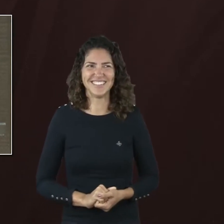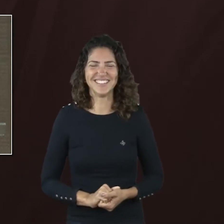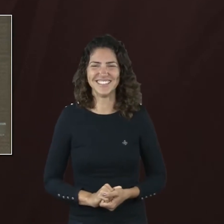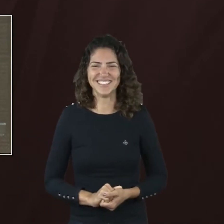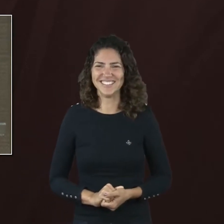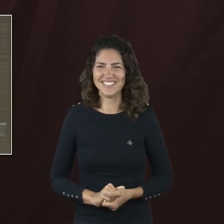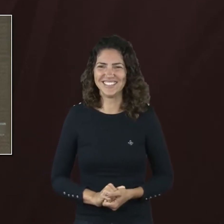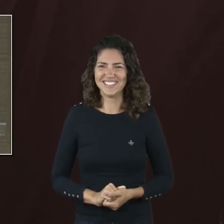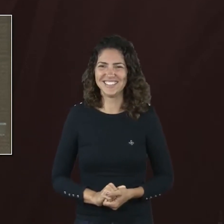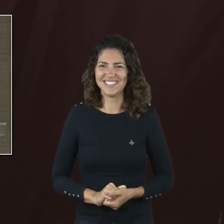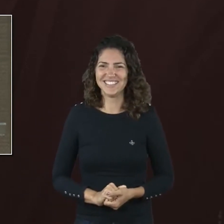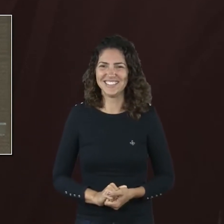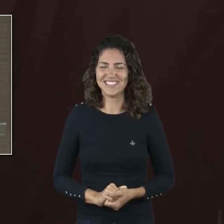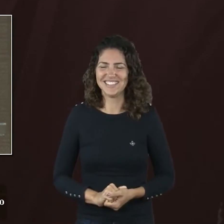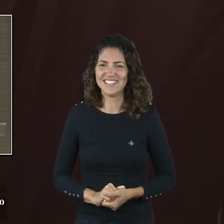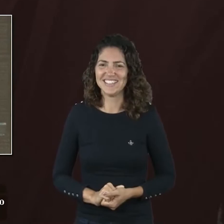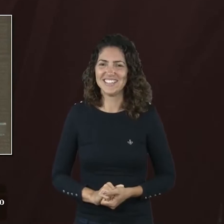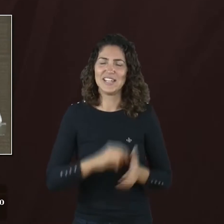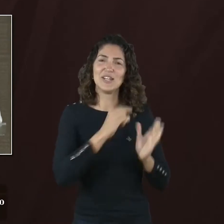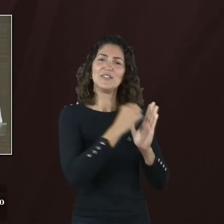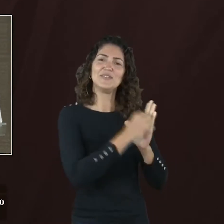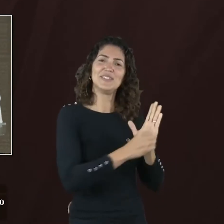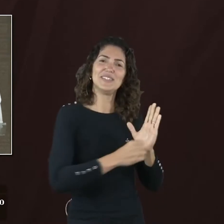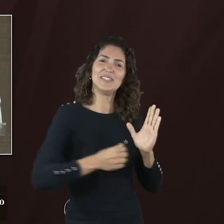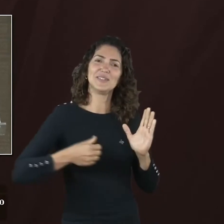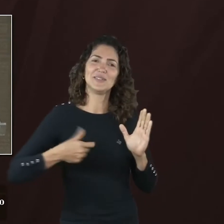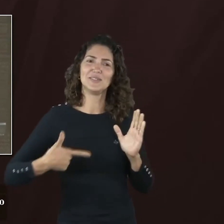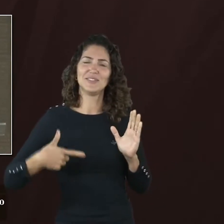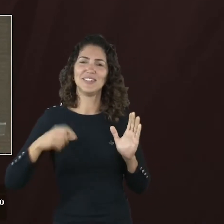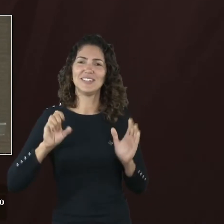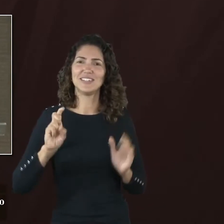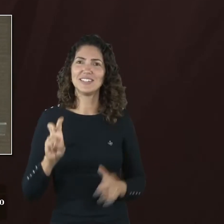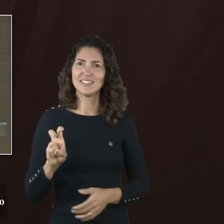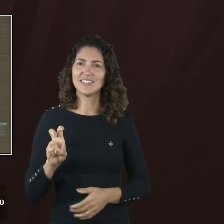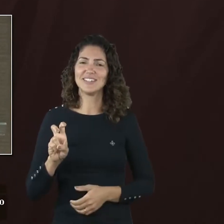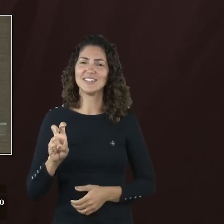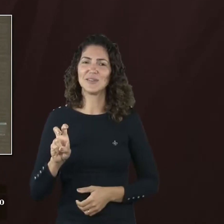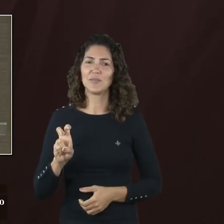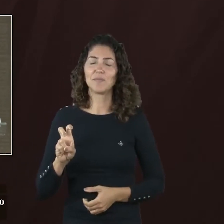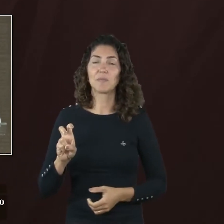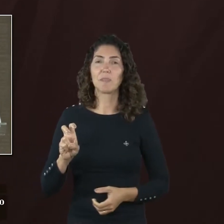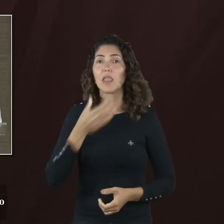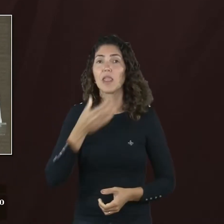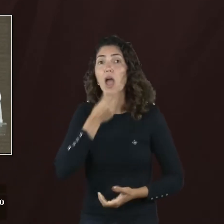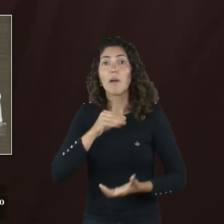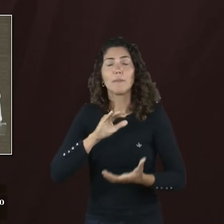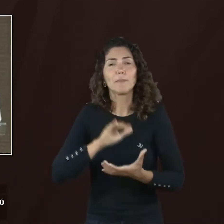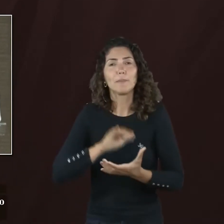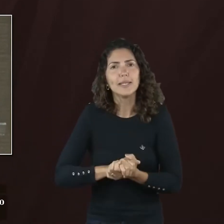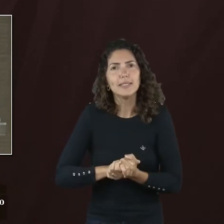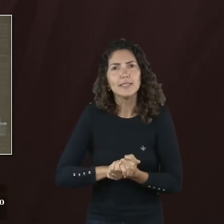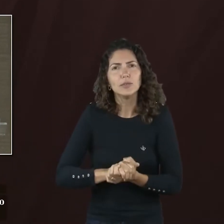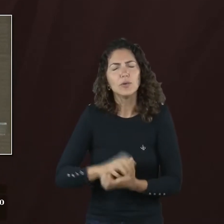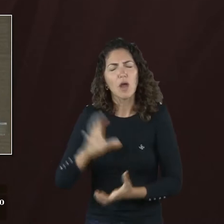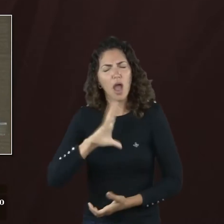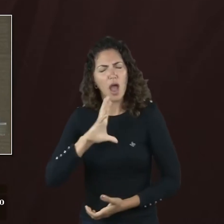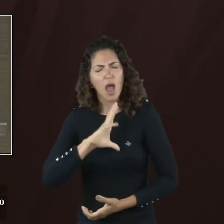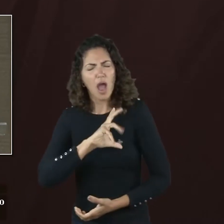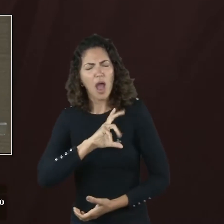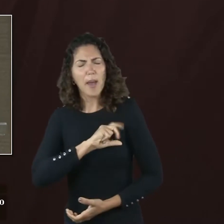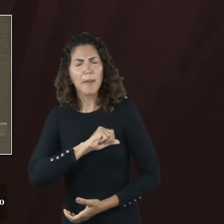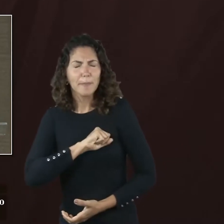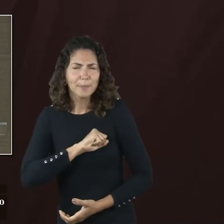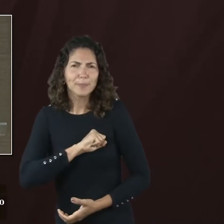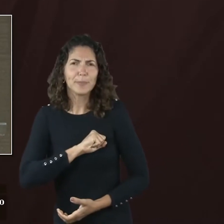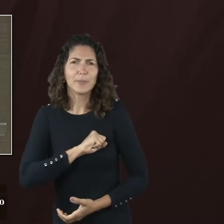Versículo 25. Maridos, amai vossa mulher, como também Cristo amou a igreja, a si mesmo se entregou por